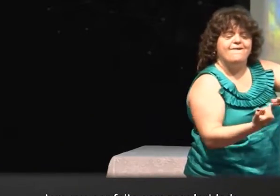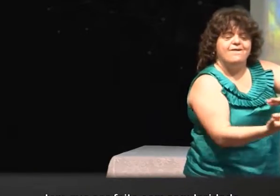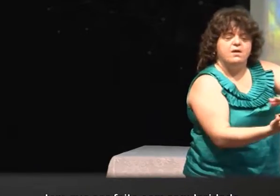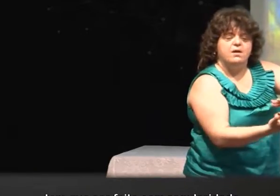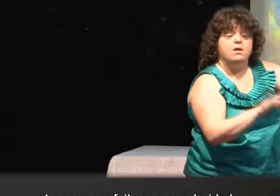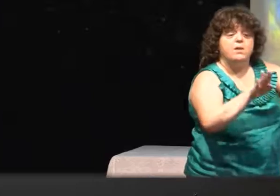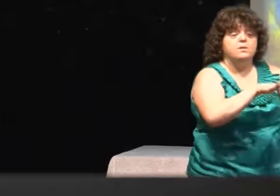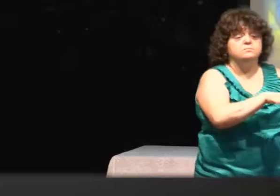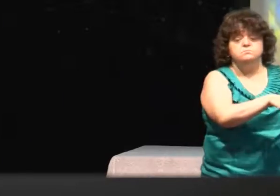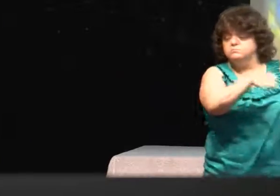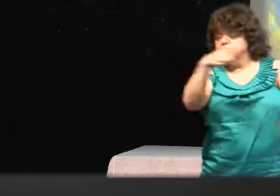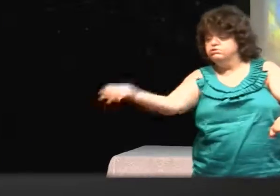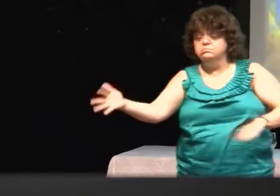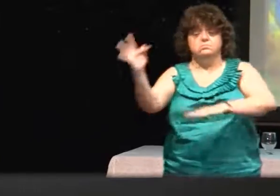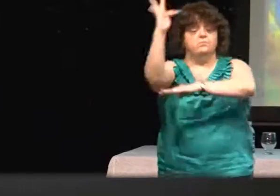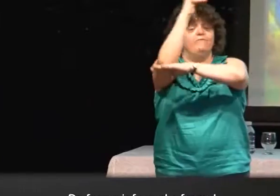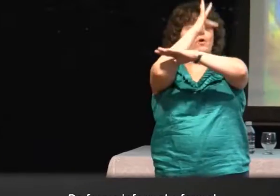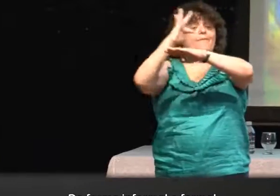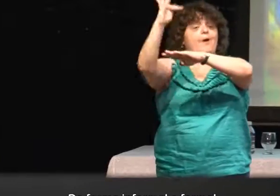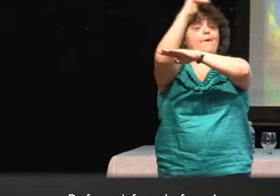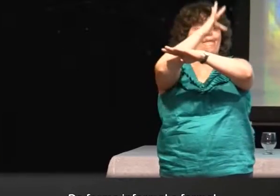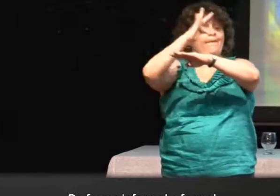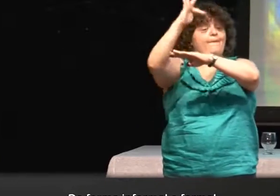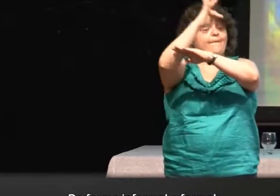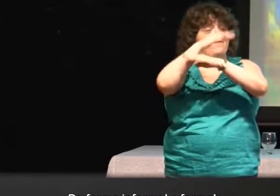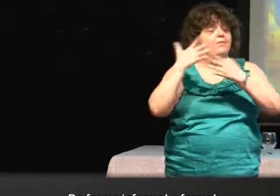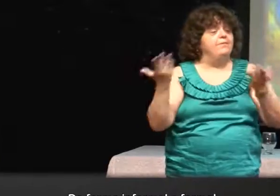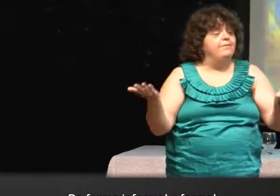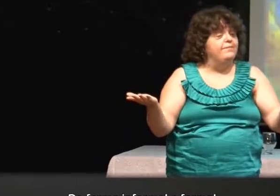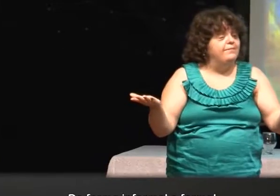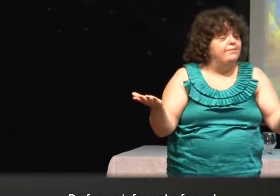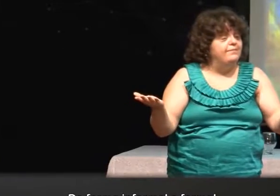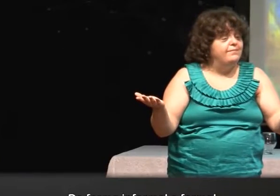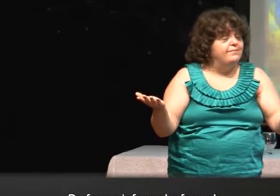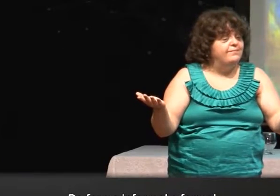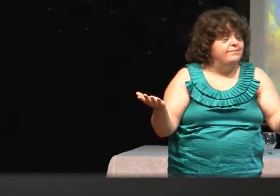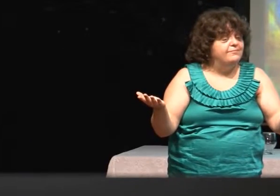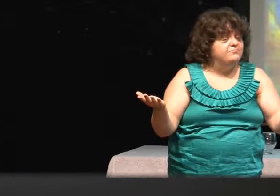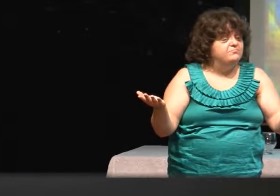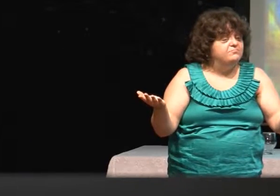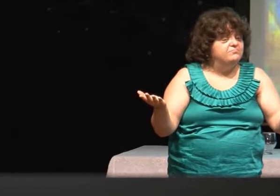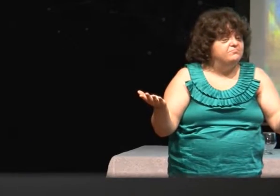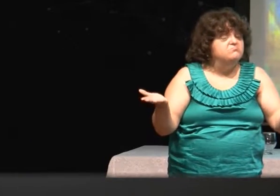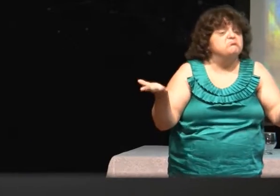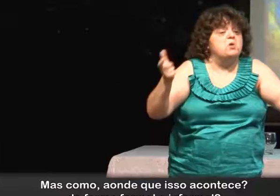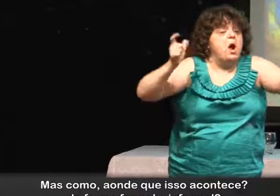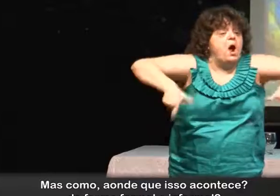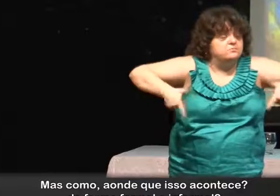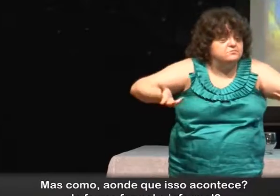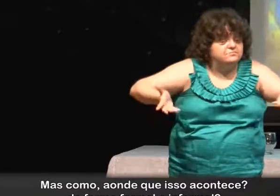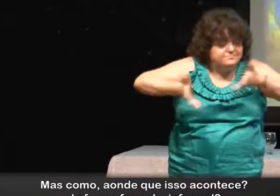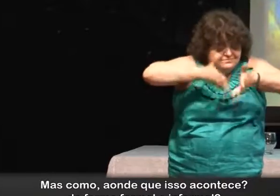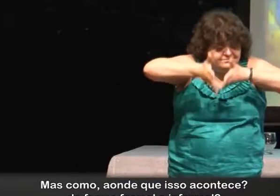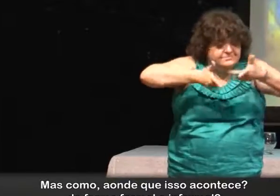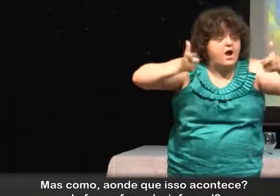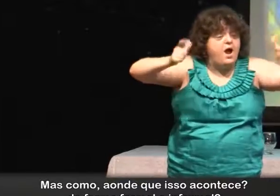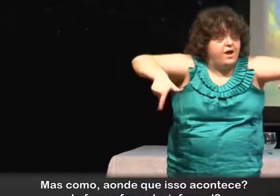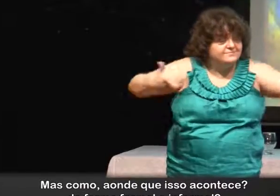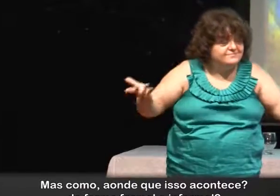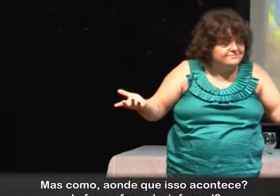regularidade, de forma informal e de forma formal. Mas como que isso acontece? Onde que isso